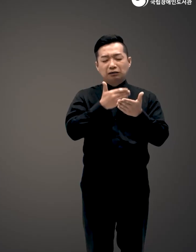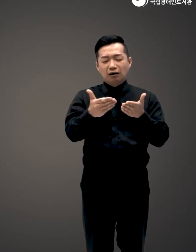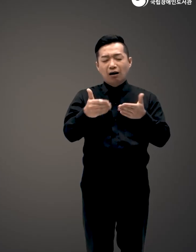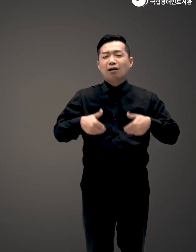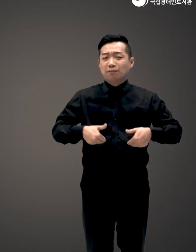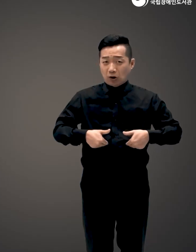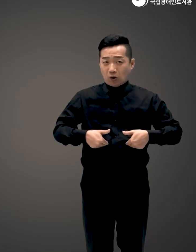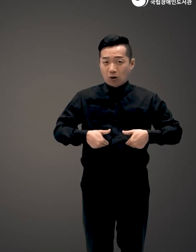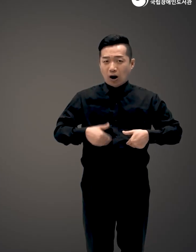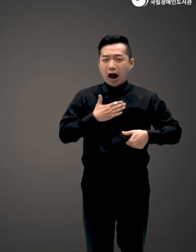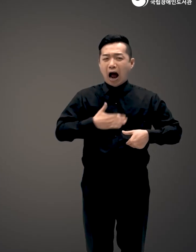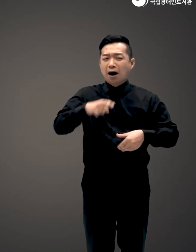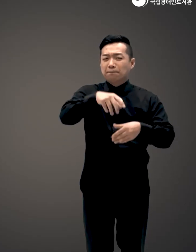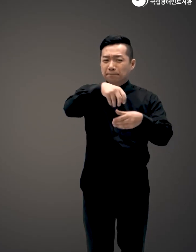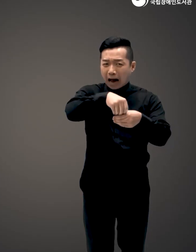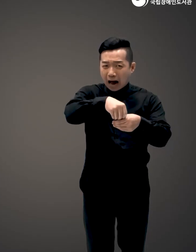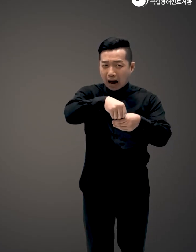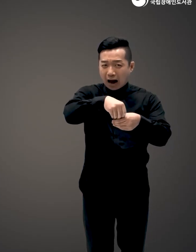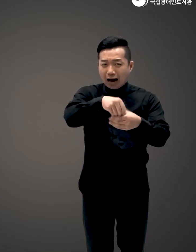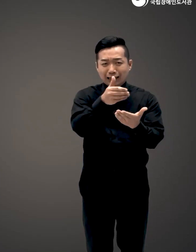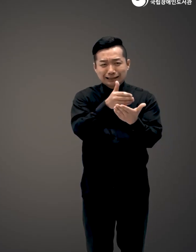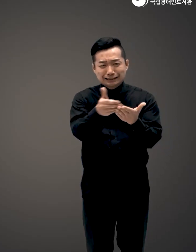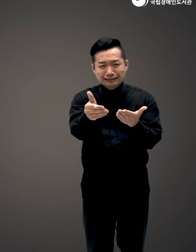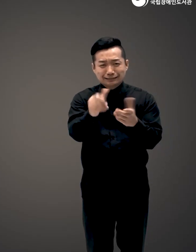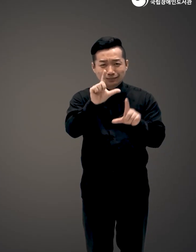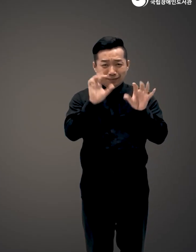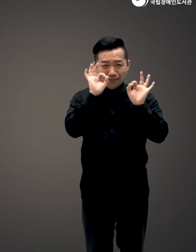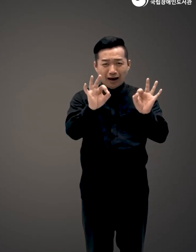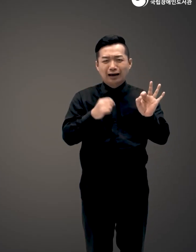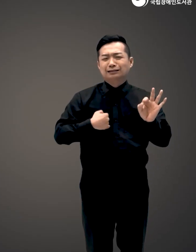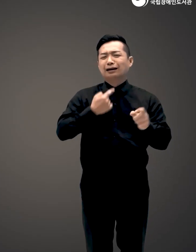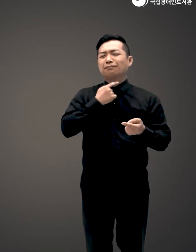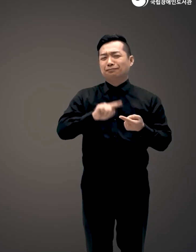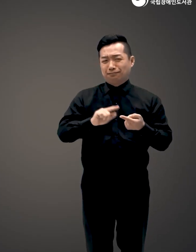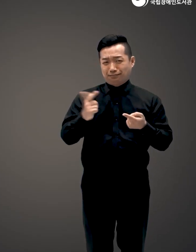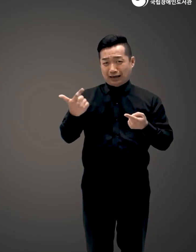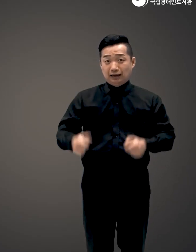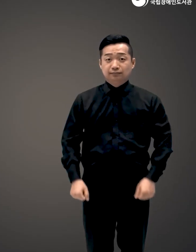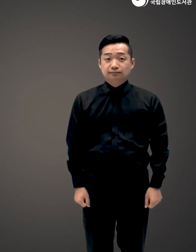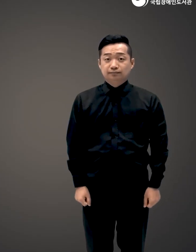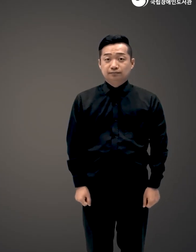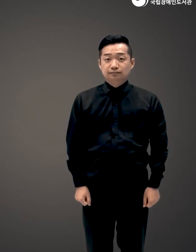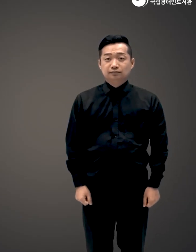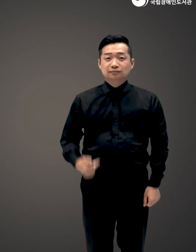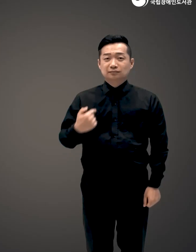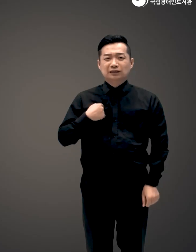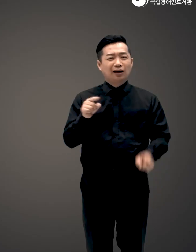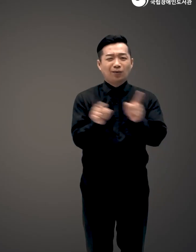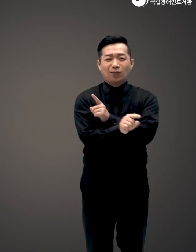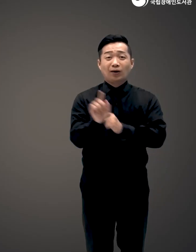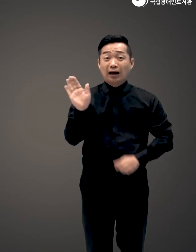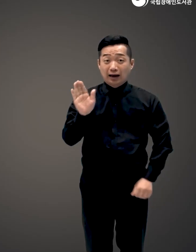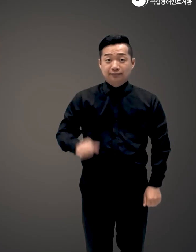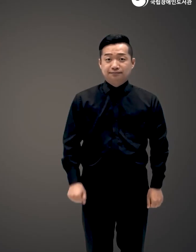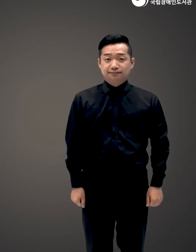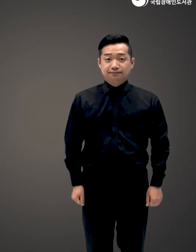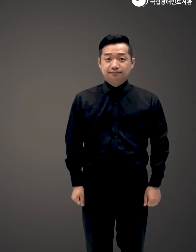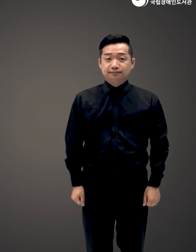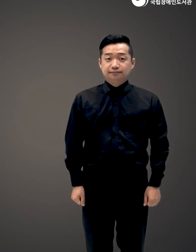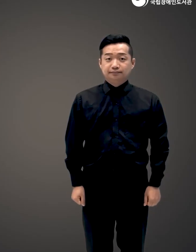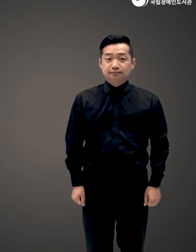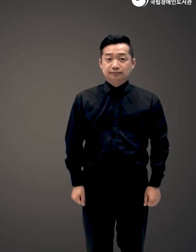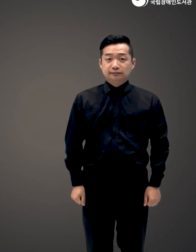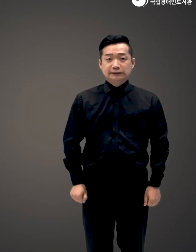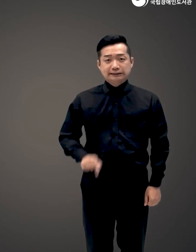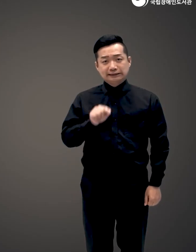되는데 약간 감정이 들어가가지고 그림이 너무 마음에 들지 않게 됐어요. 그런데 고치지는 않았는데